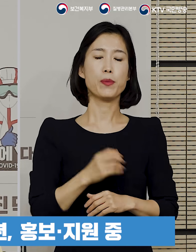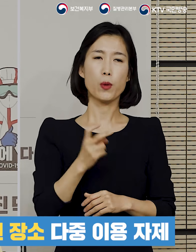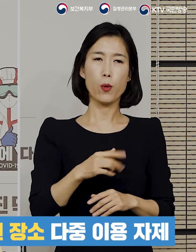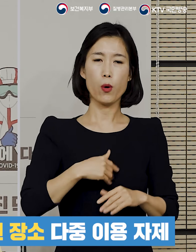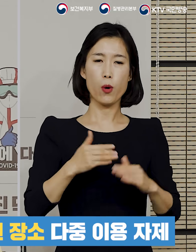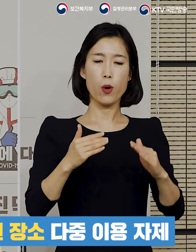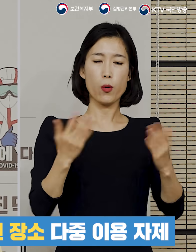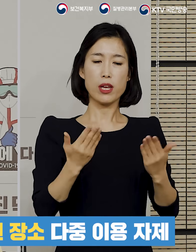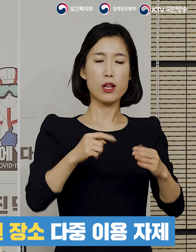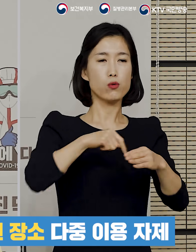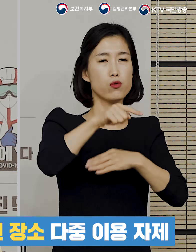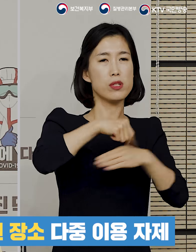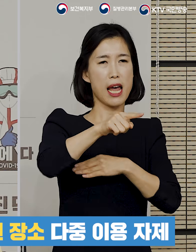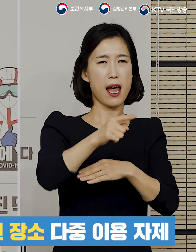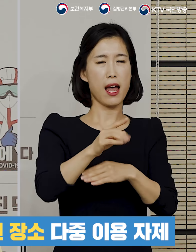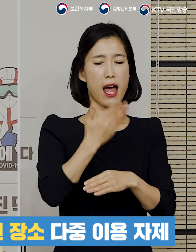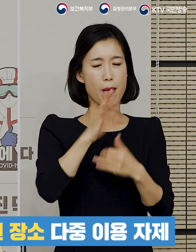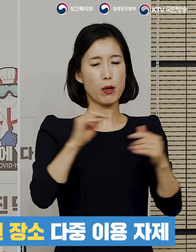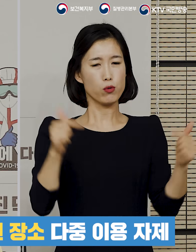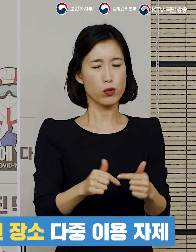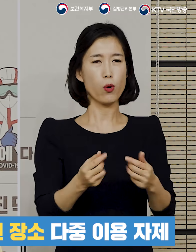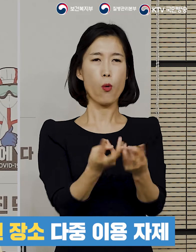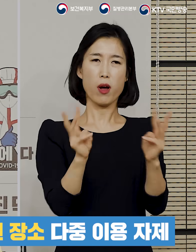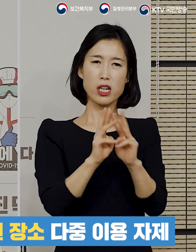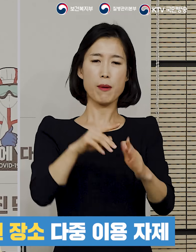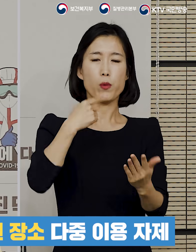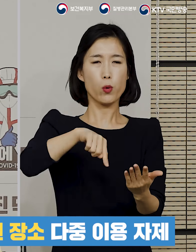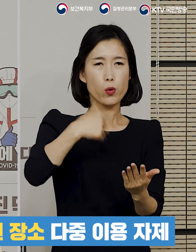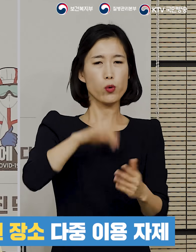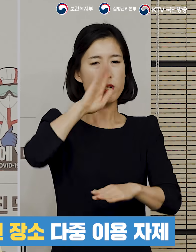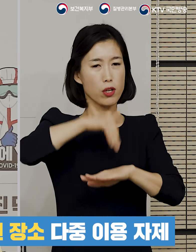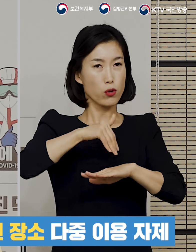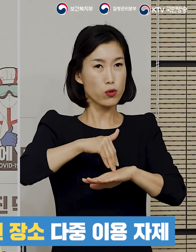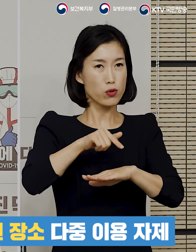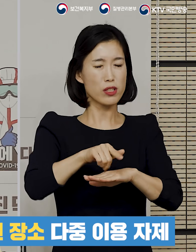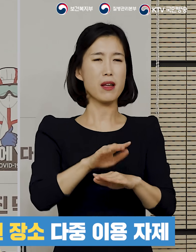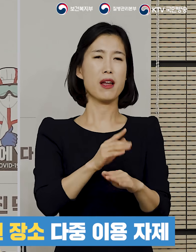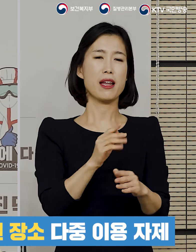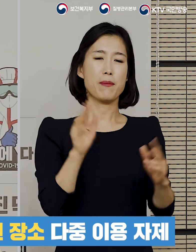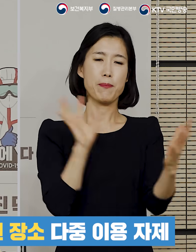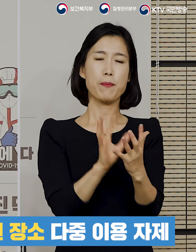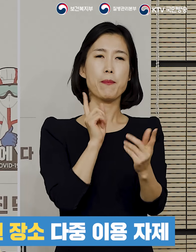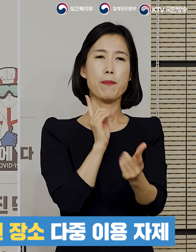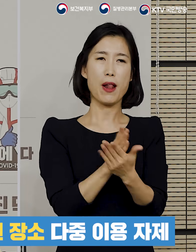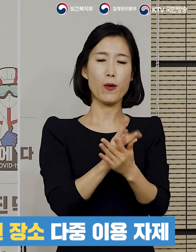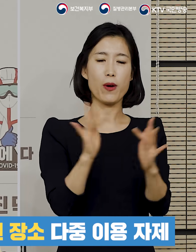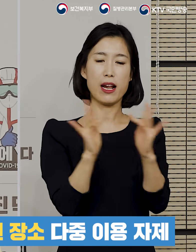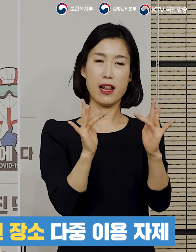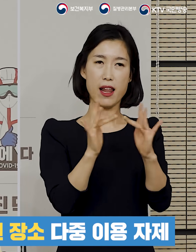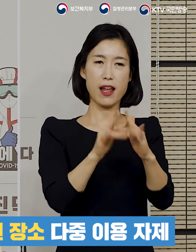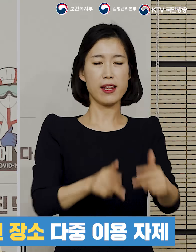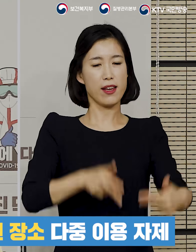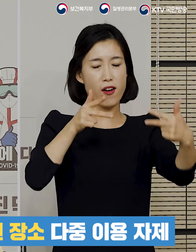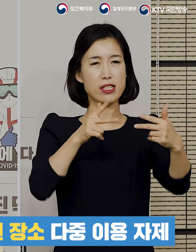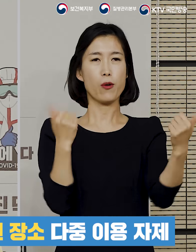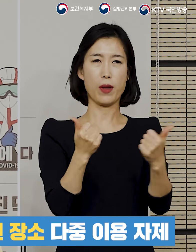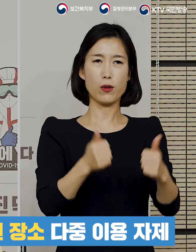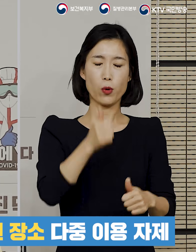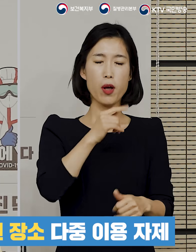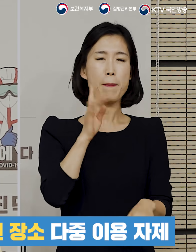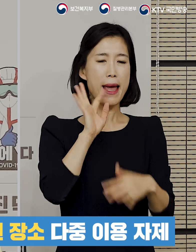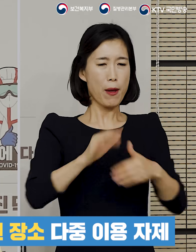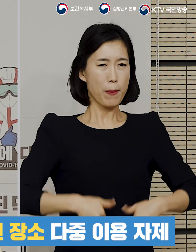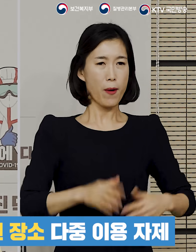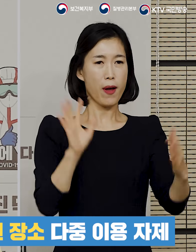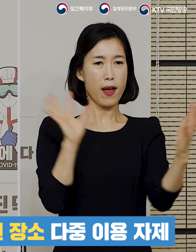또한 출장은 가급적 줄이고 워크숍이나 교육 연수는 온라인과 영상을 활용하고